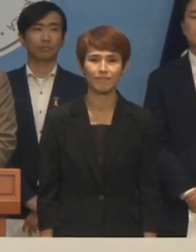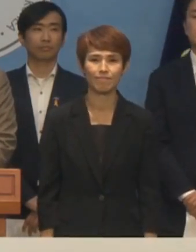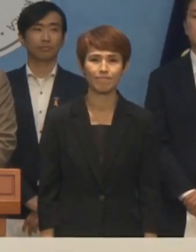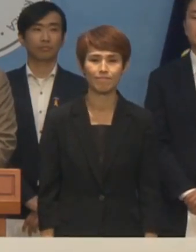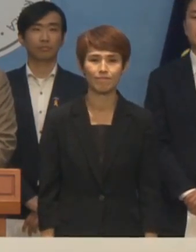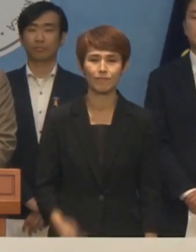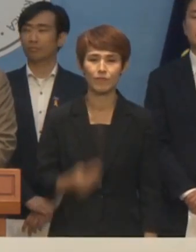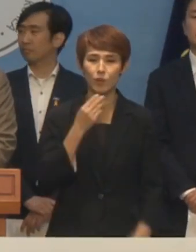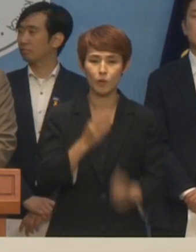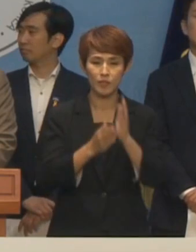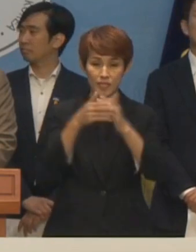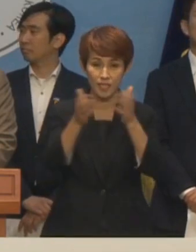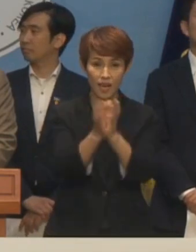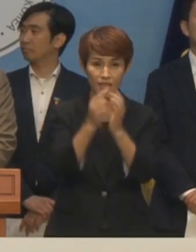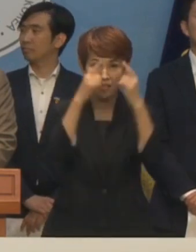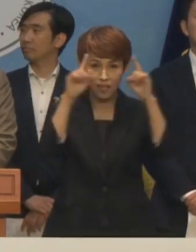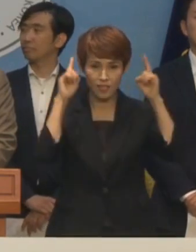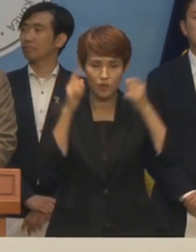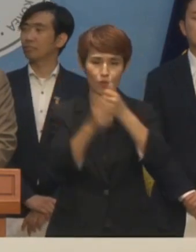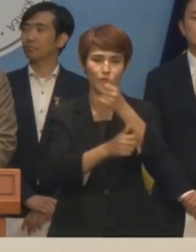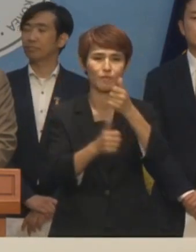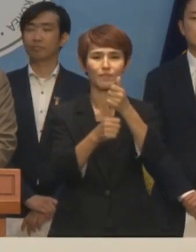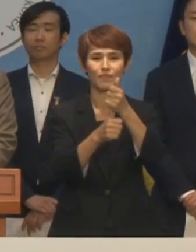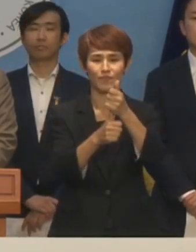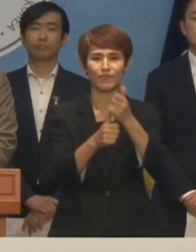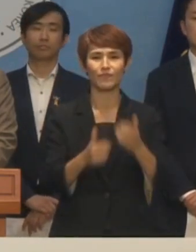봉건우 서울시당 대학생위원회 부위원장입니다.